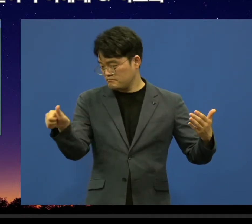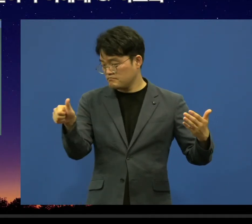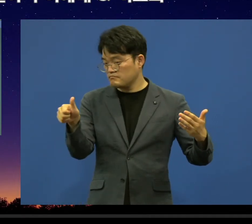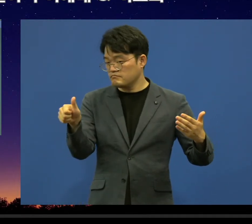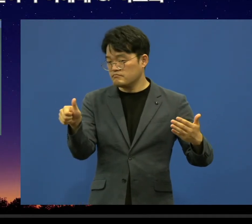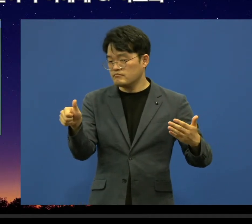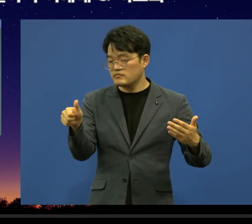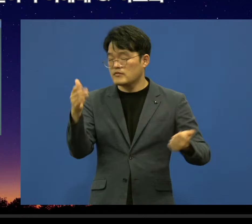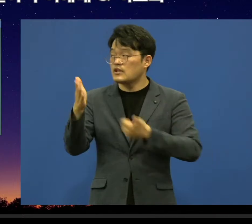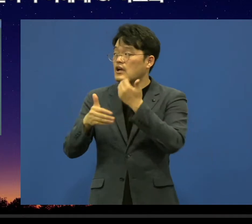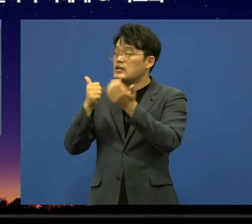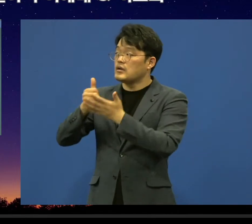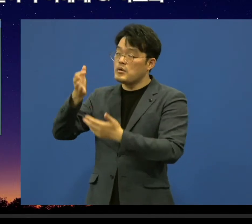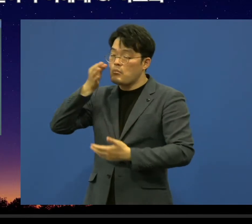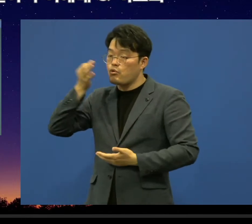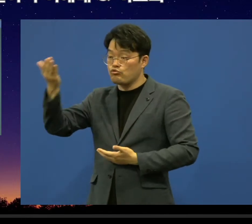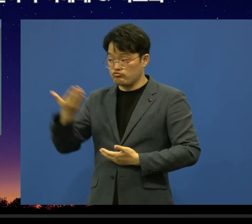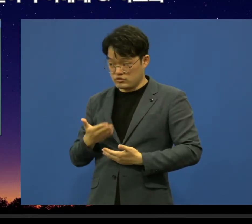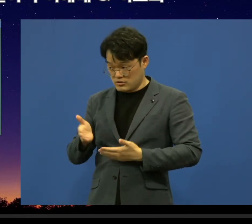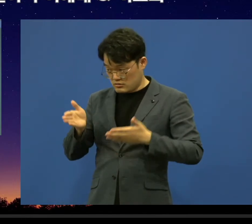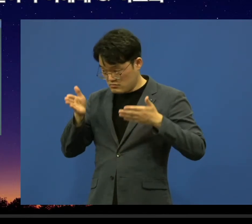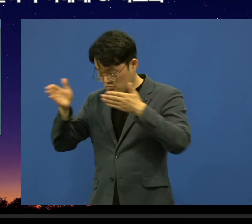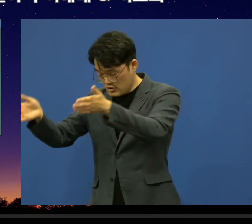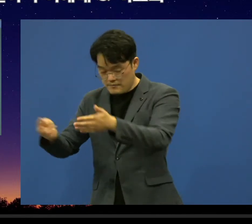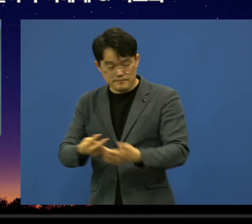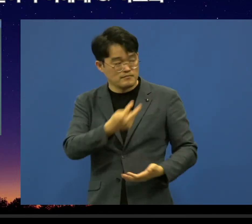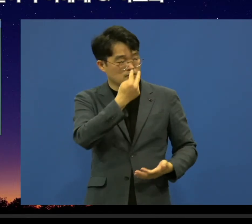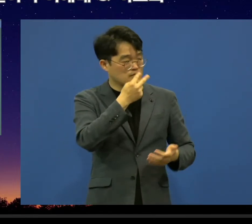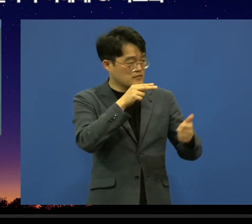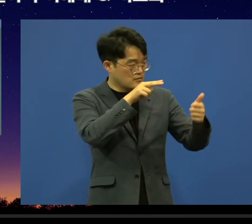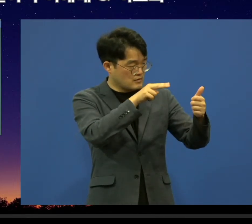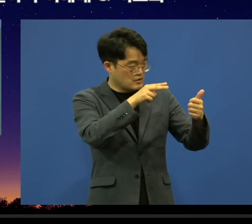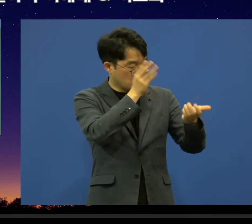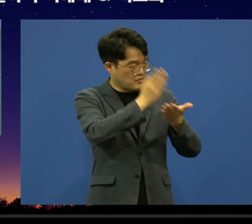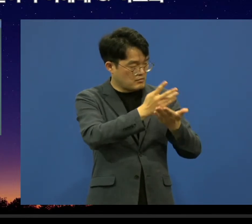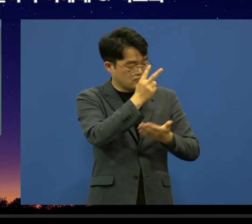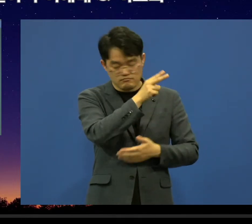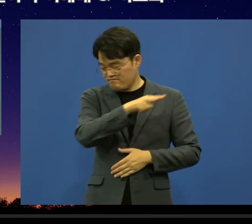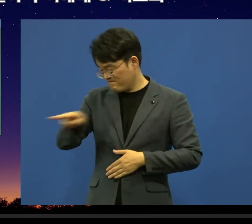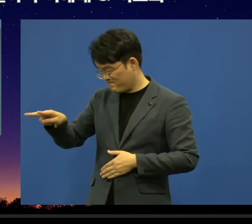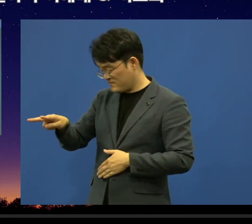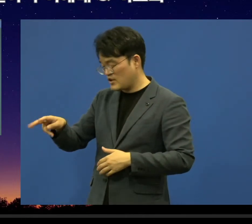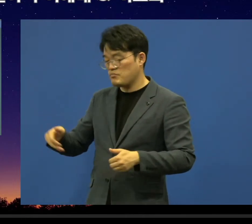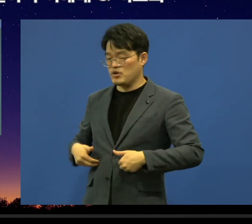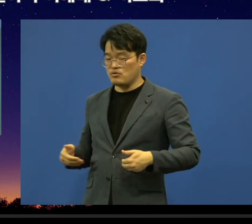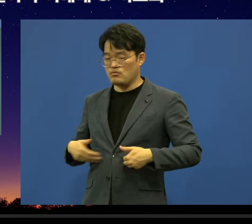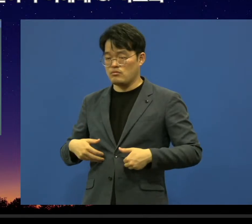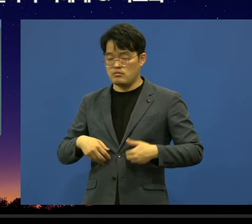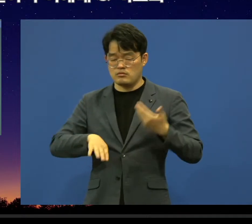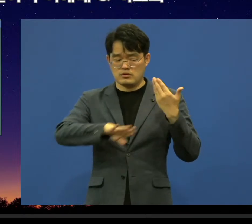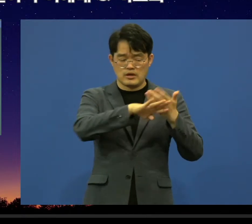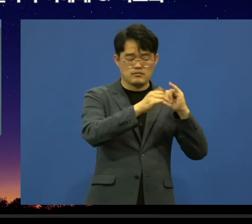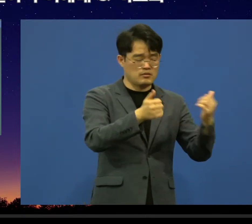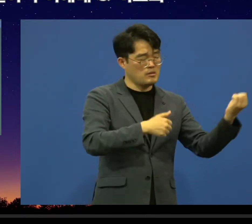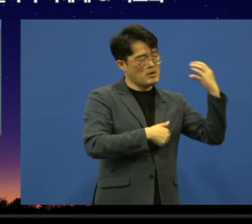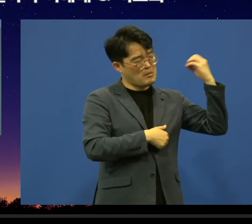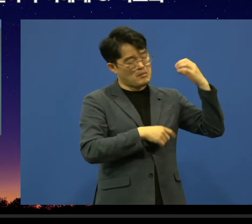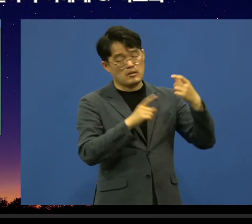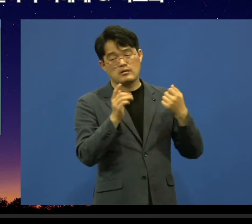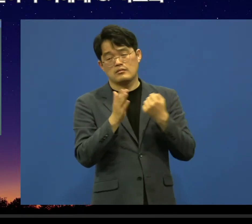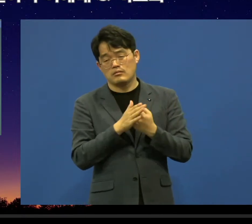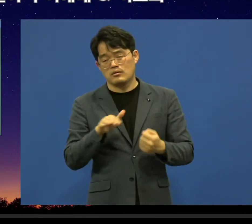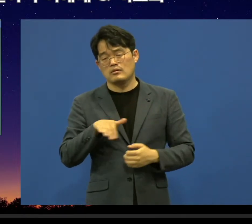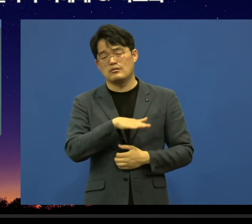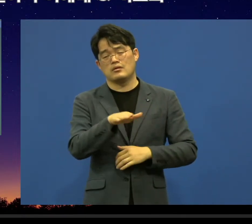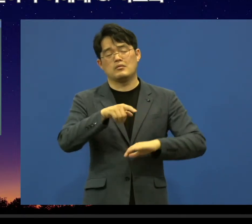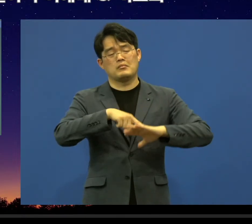보이신 방향으로 돌아서서 전진하면 되는 것입니다. 사랑하는 성도님들, 사람들의 말로 인해 영적 에너지가